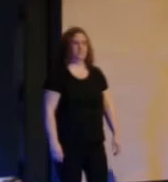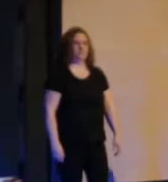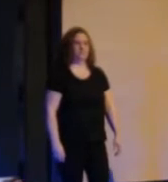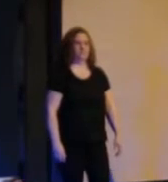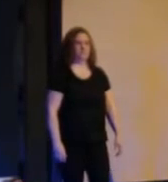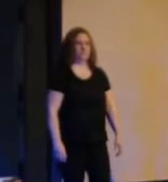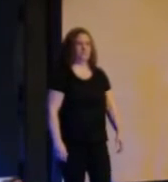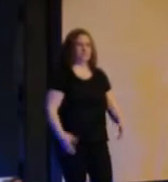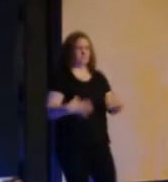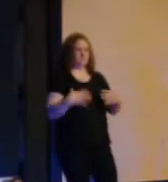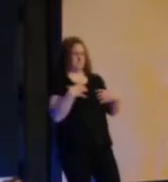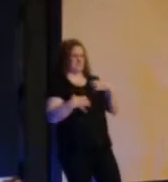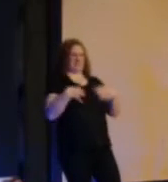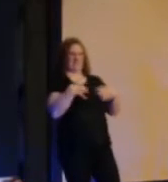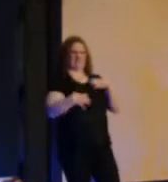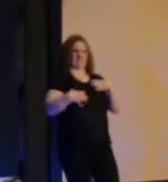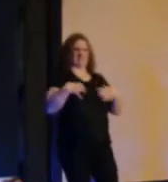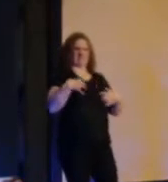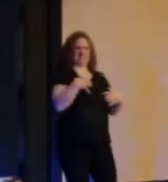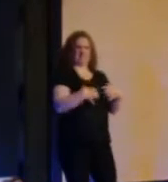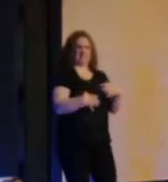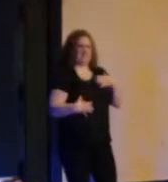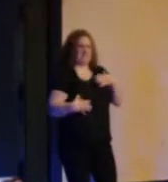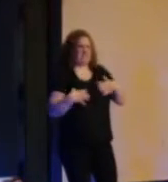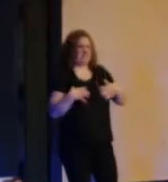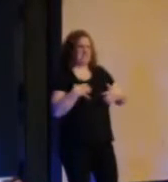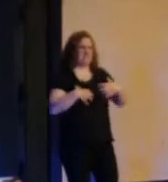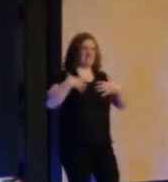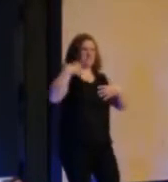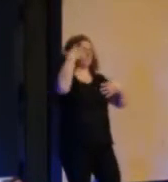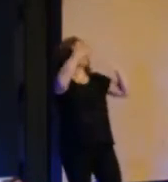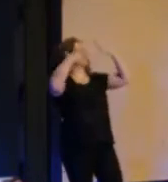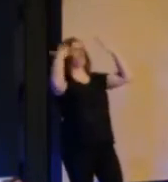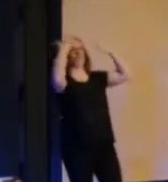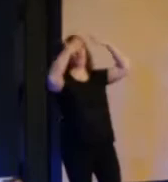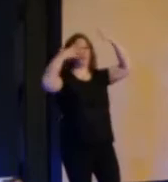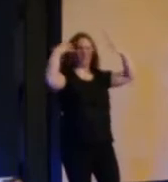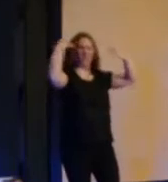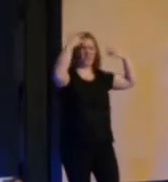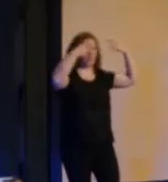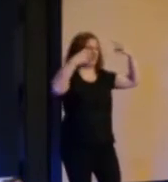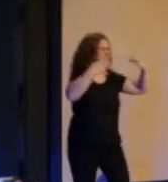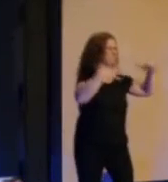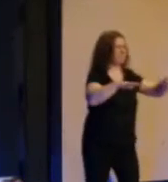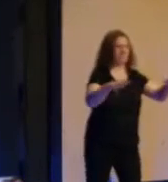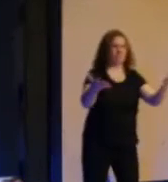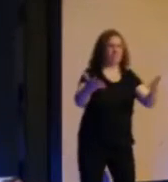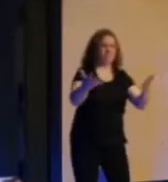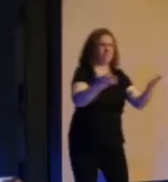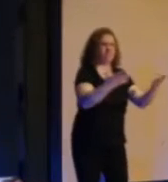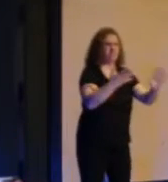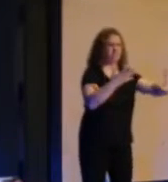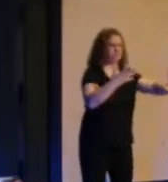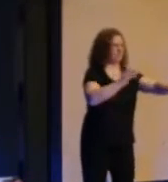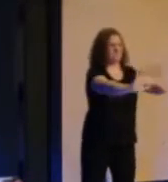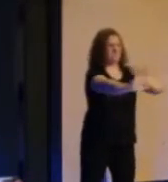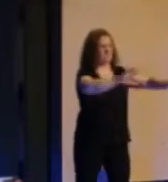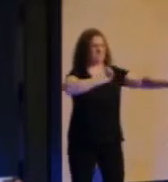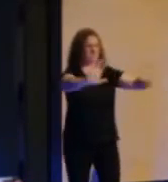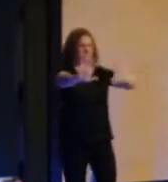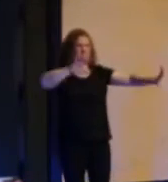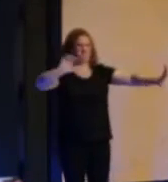no sabe cuánto tiempo ha pasado, intentando no sucumbir al pánico, a la confusión y a la desesperanza de su